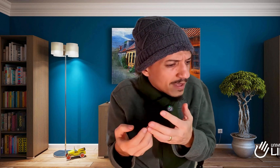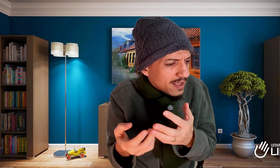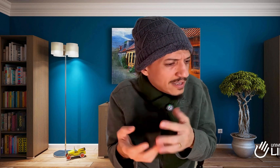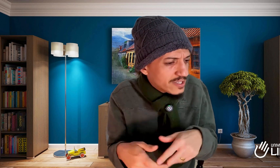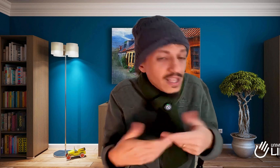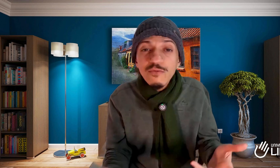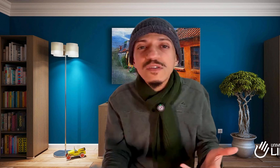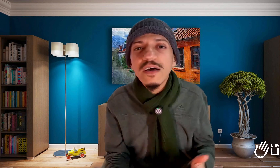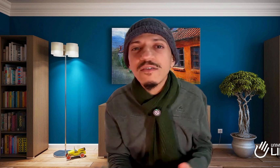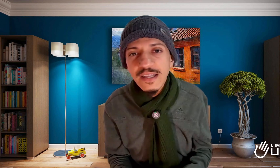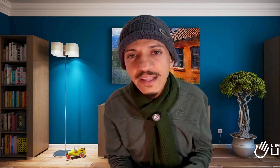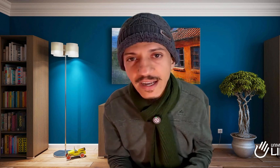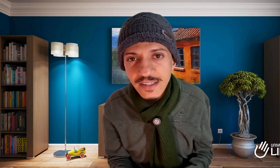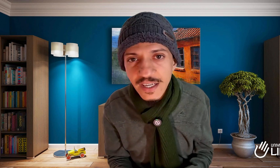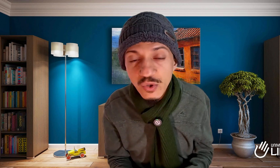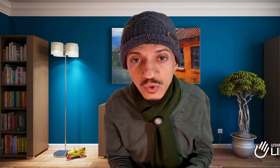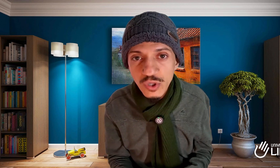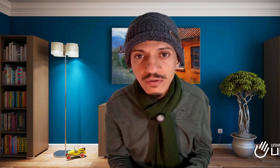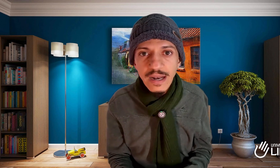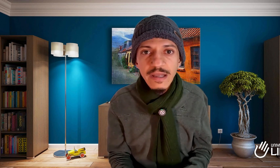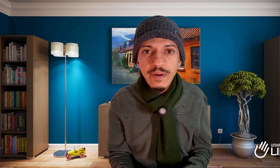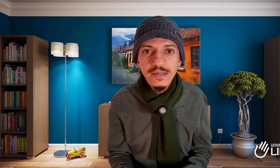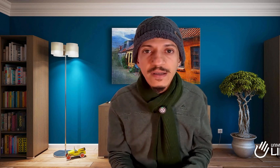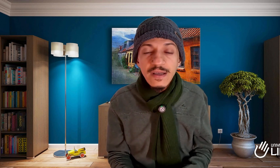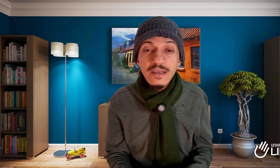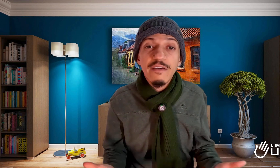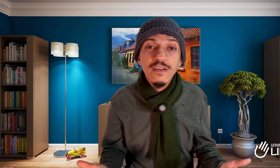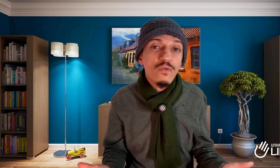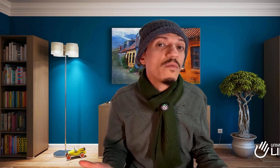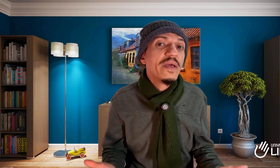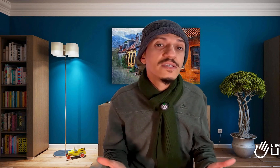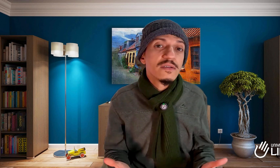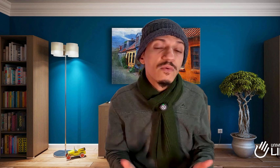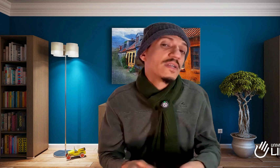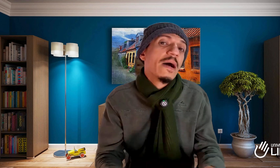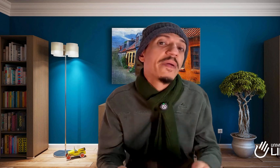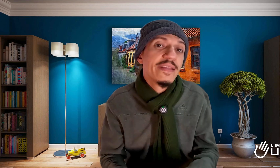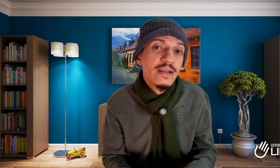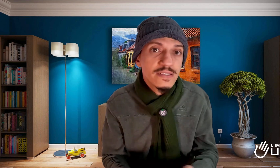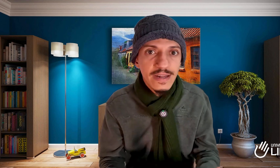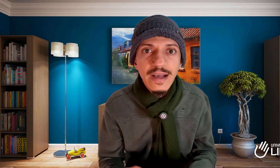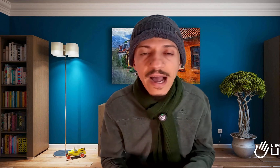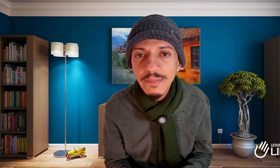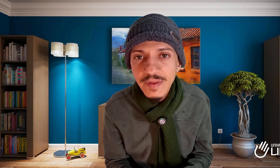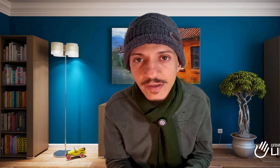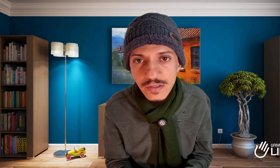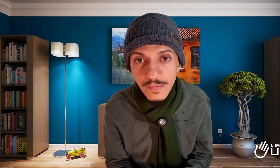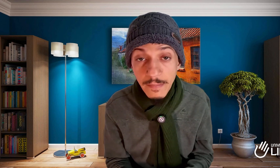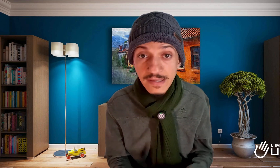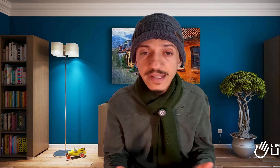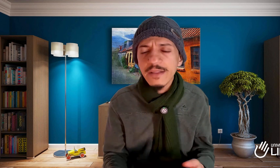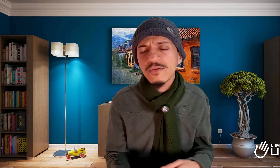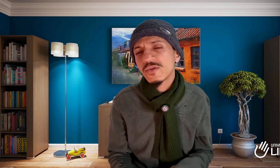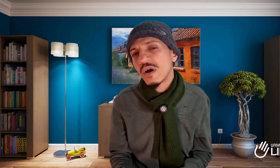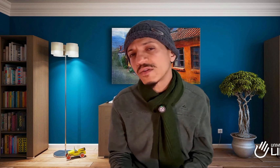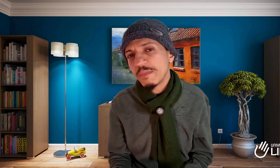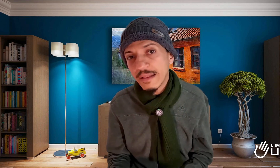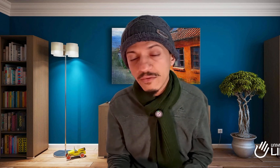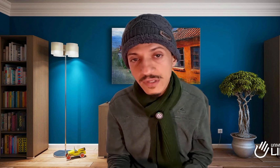de tantos anos atrás que isso surgiu na Libras, que eventualmente, quando você está aprendendo, você nem capta isso. Mas dentro dos nossos métodos